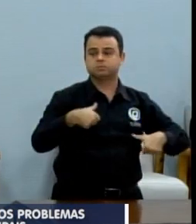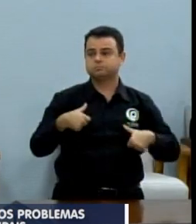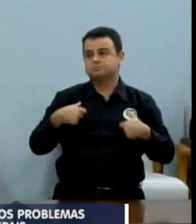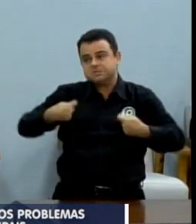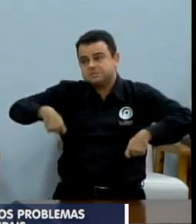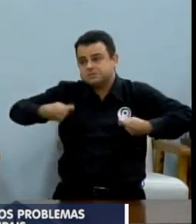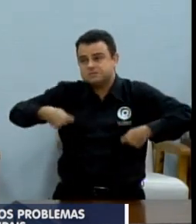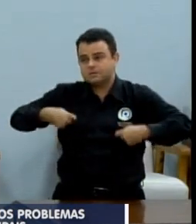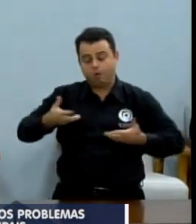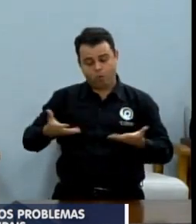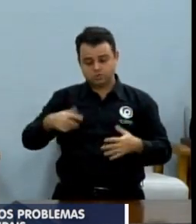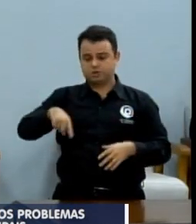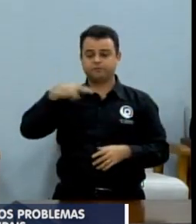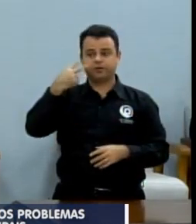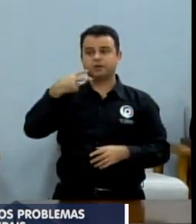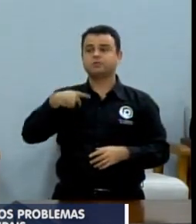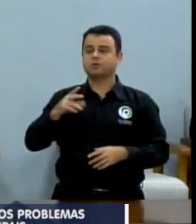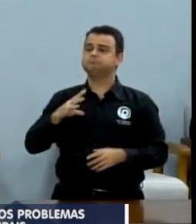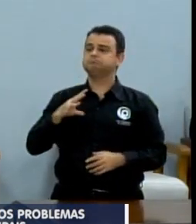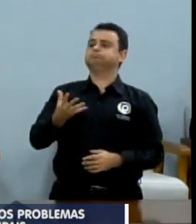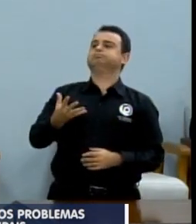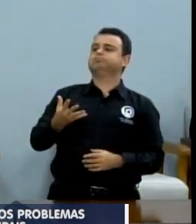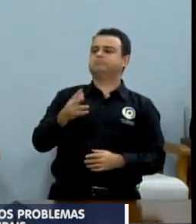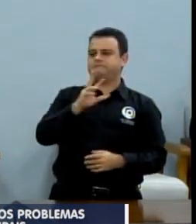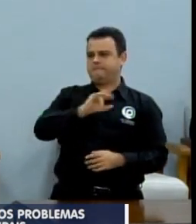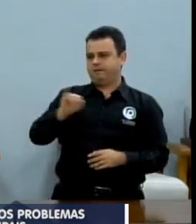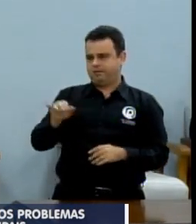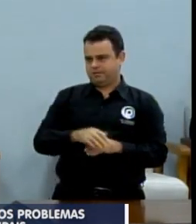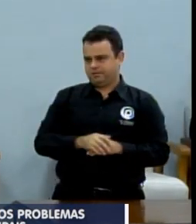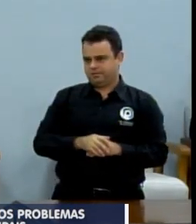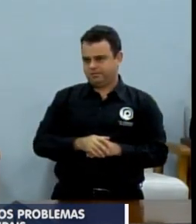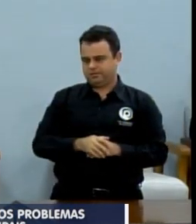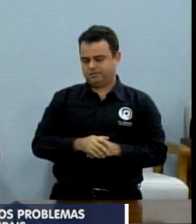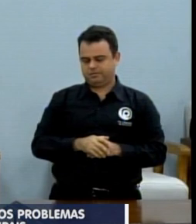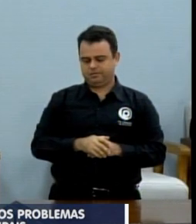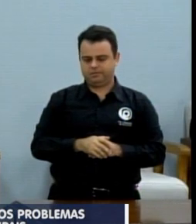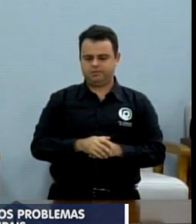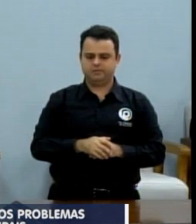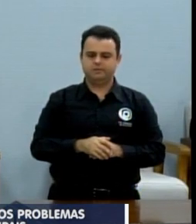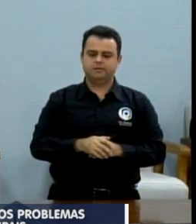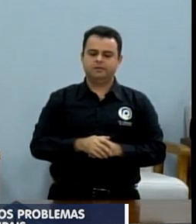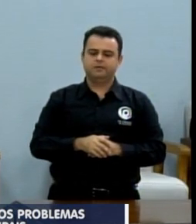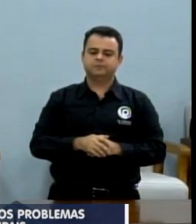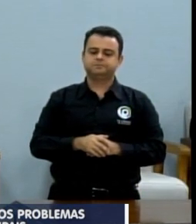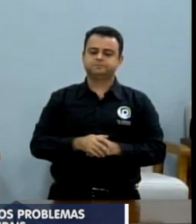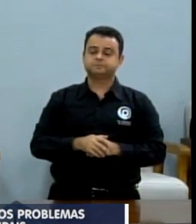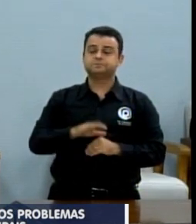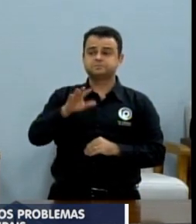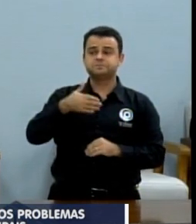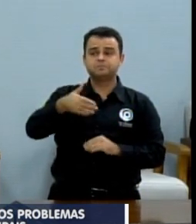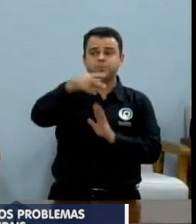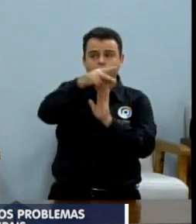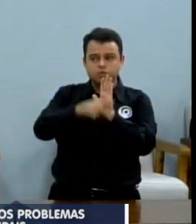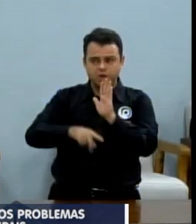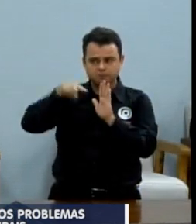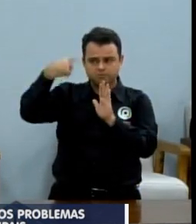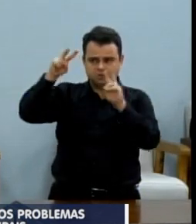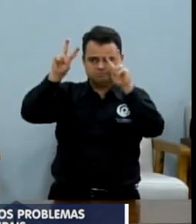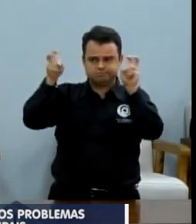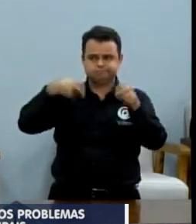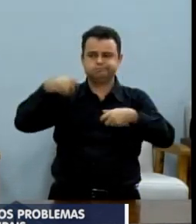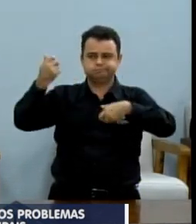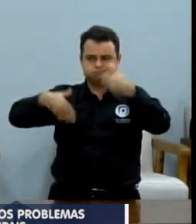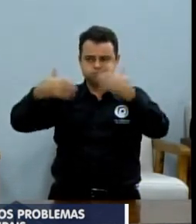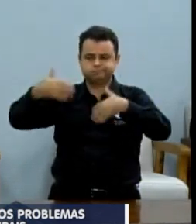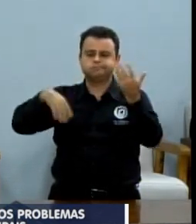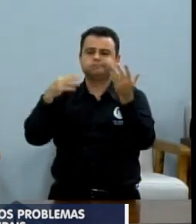E no momento adequado não quero pedir mais tempo para outros vereadores falarem do projeto eu vou falar sobre as